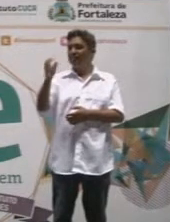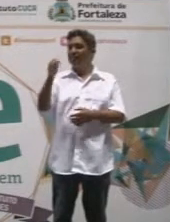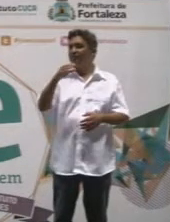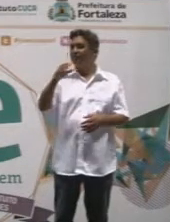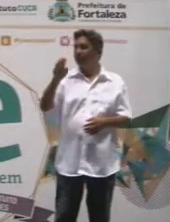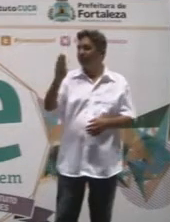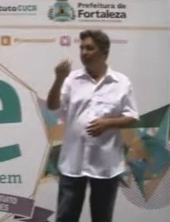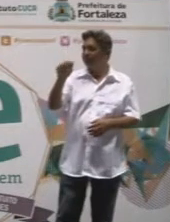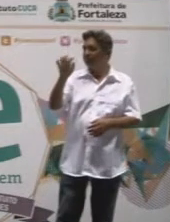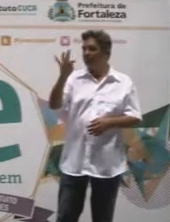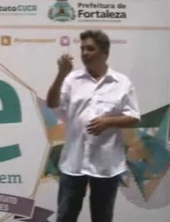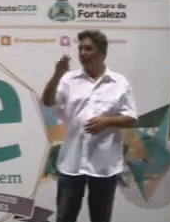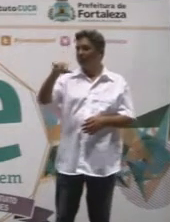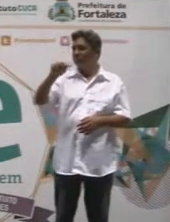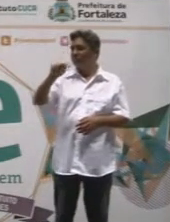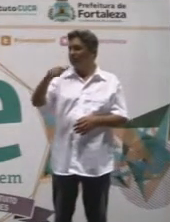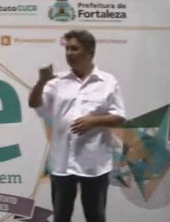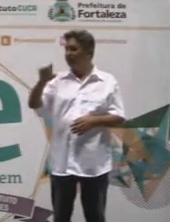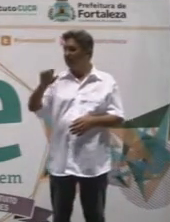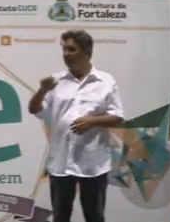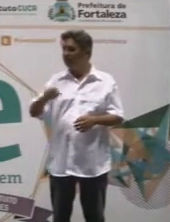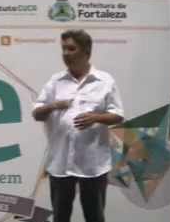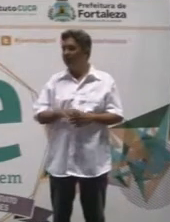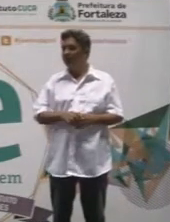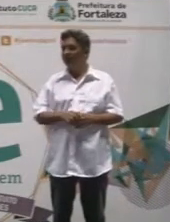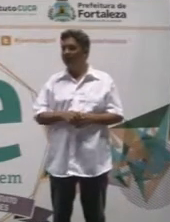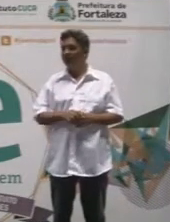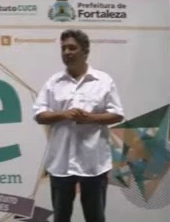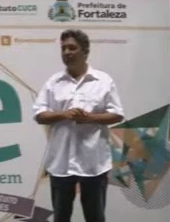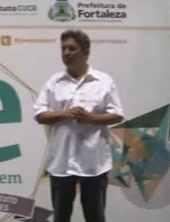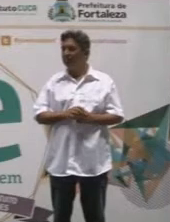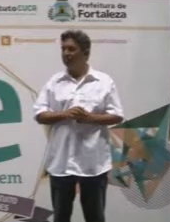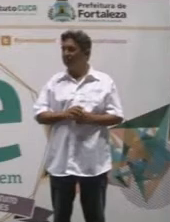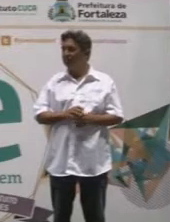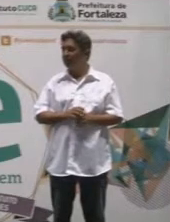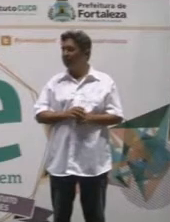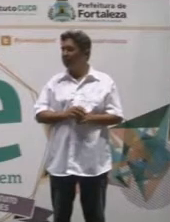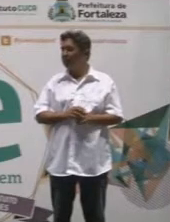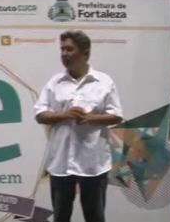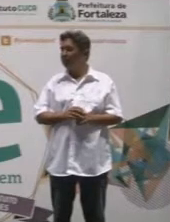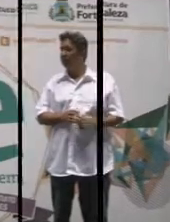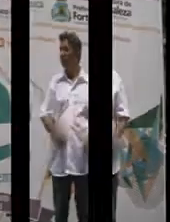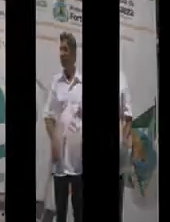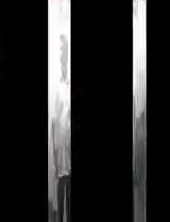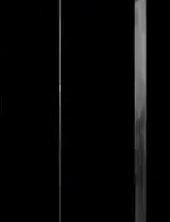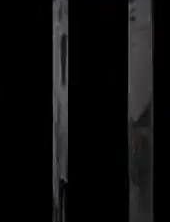item é de eu vou tomar um café que me deram.